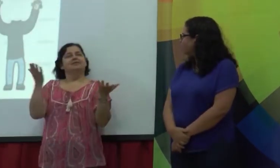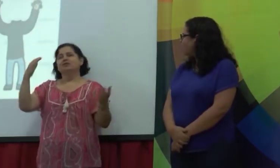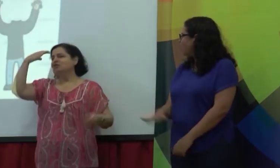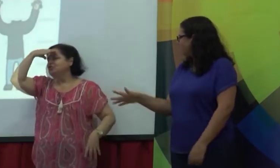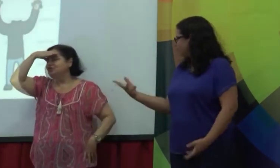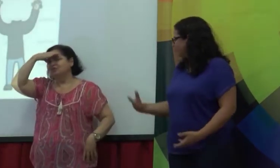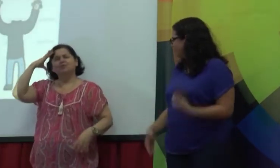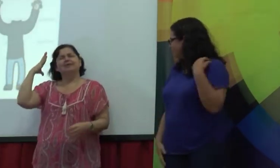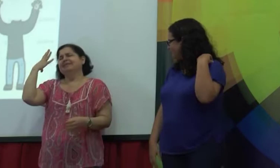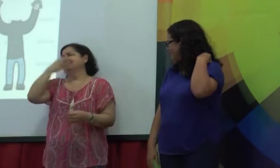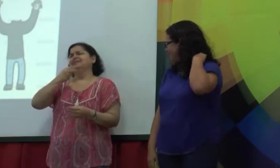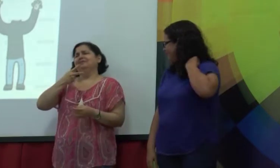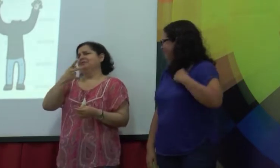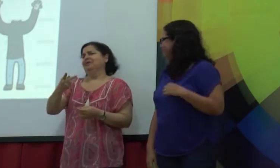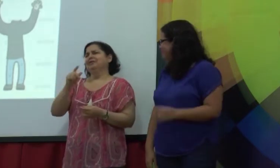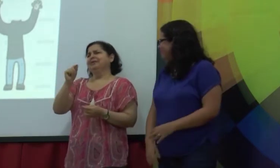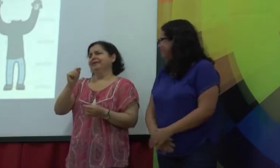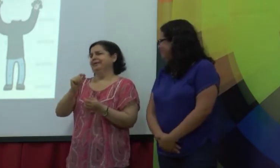Então,